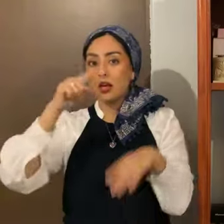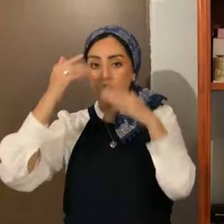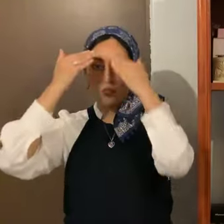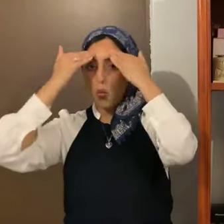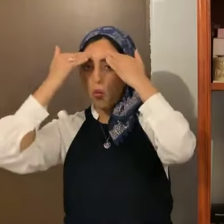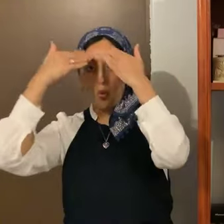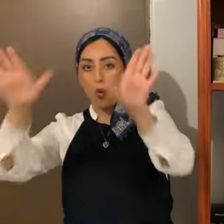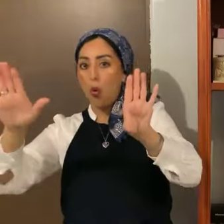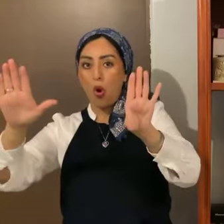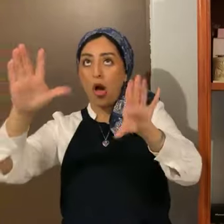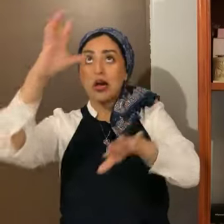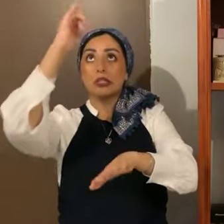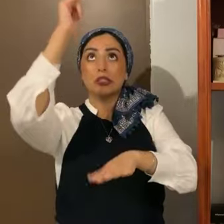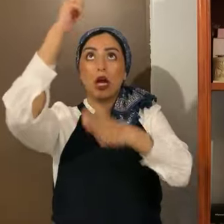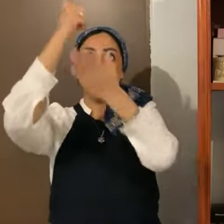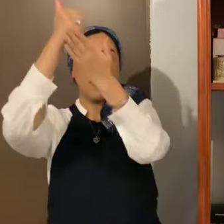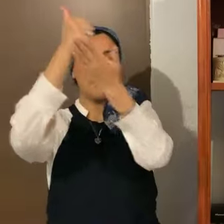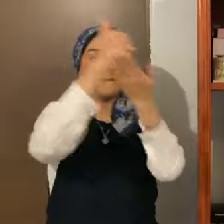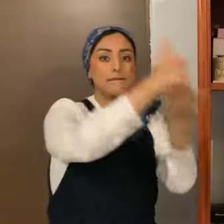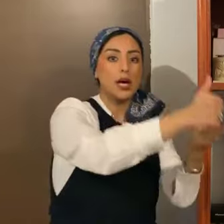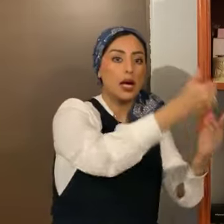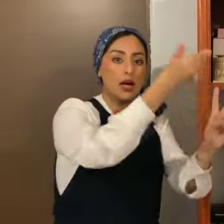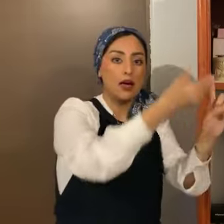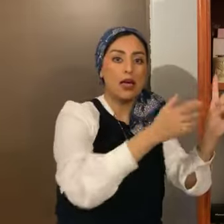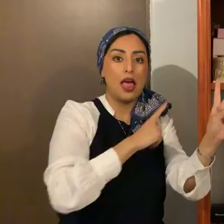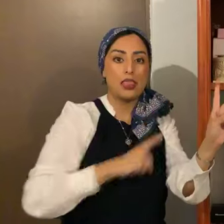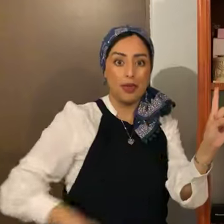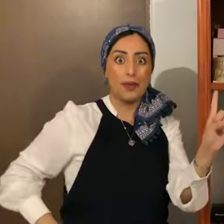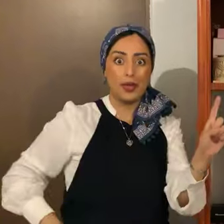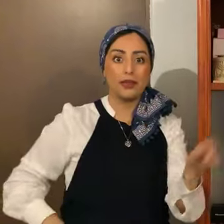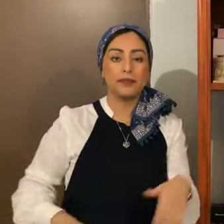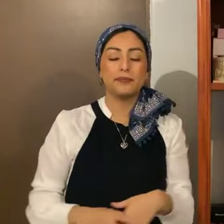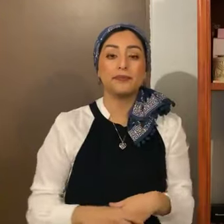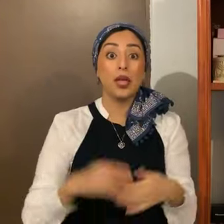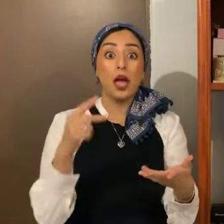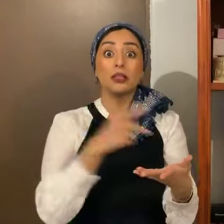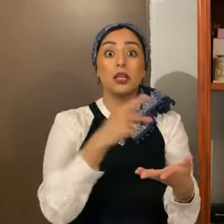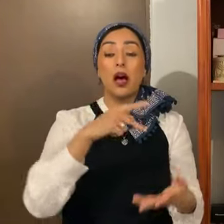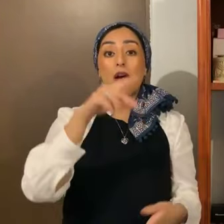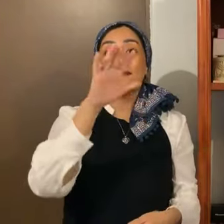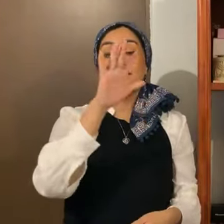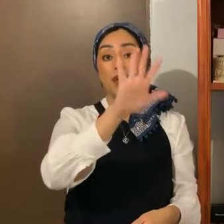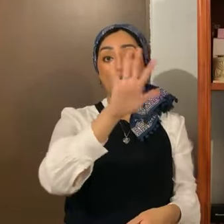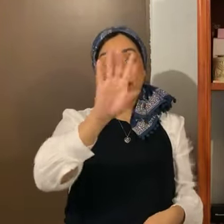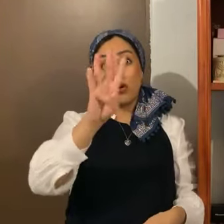Yahweh. Este salmo yo lo digo todos los días,